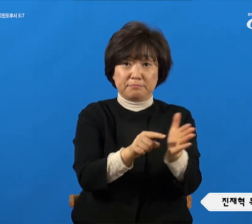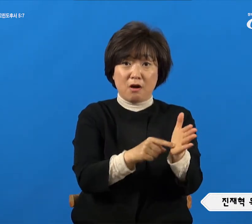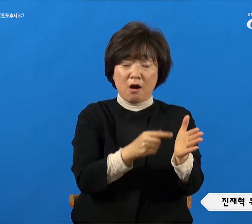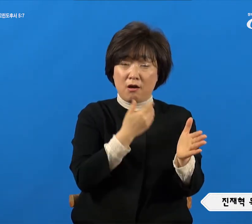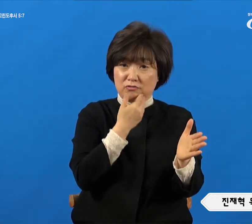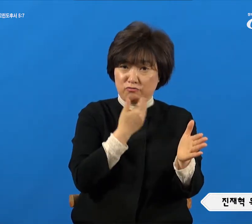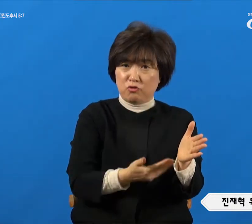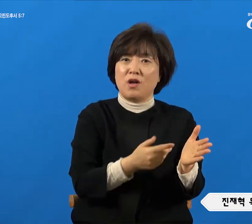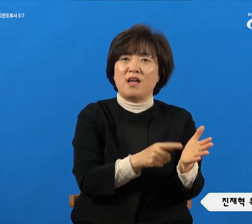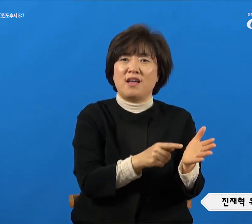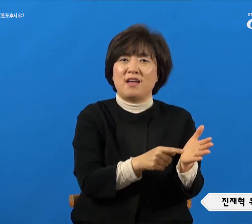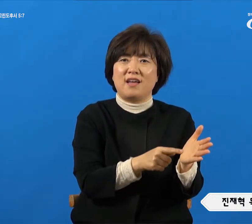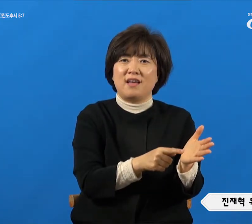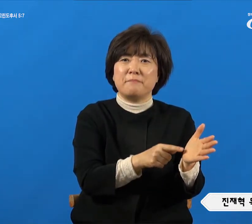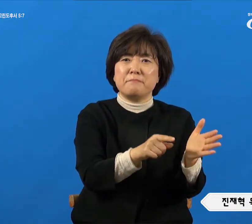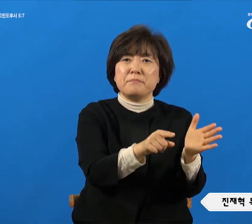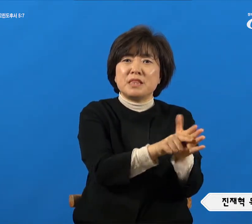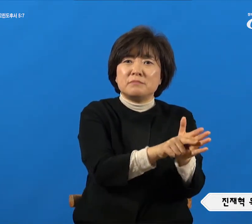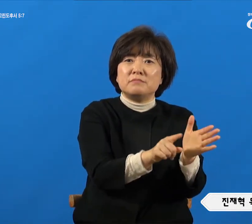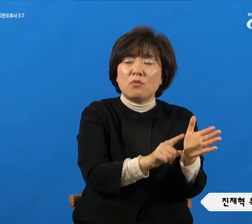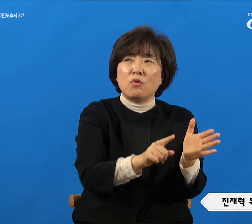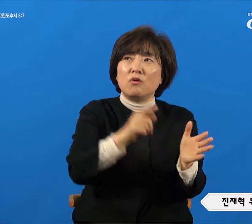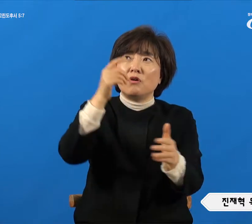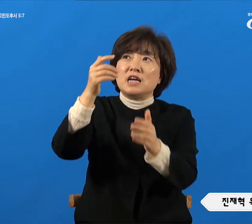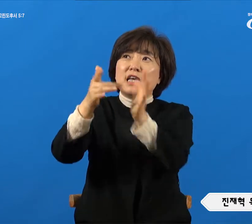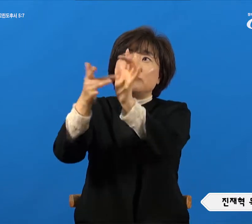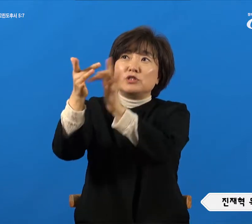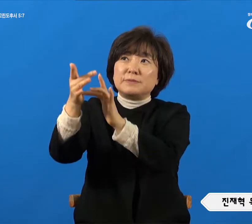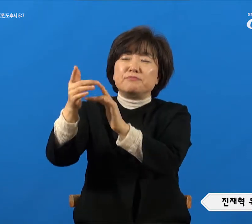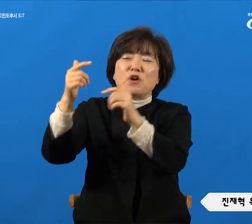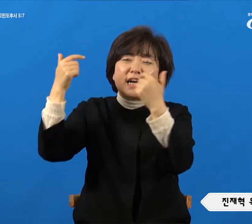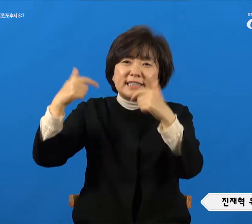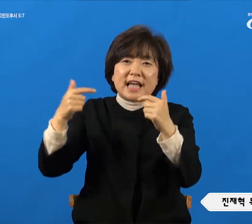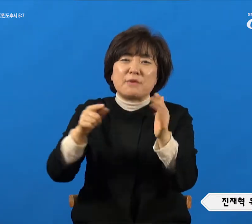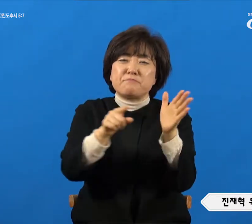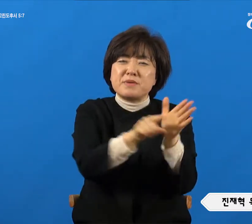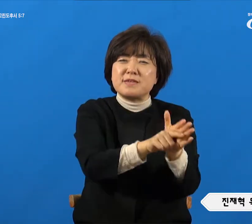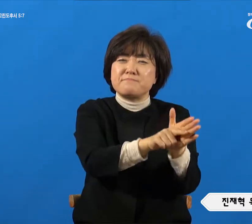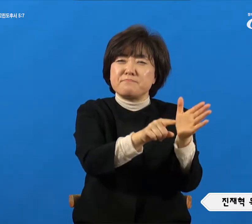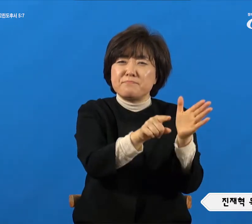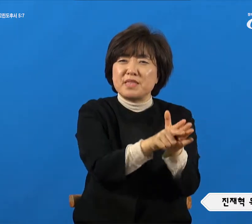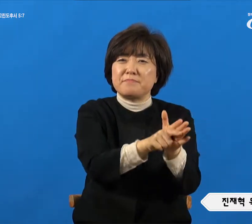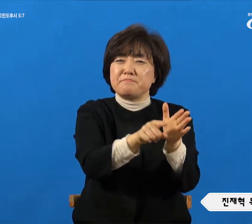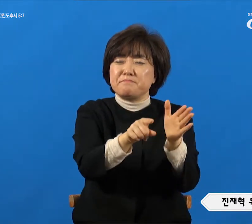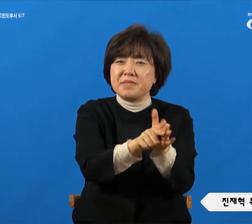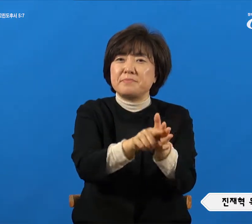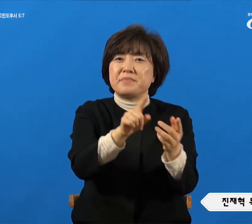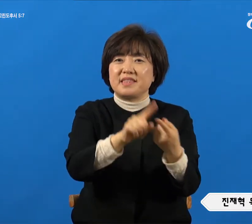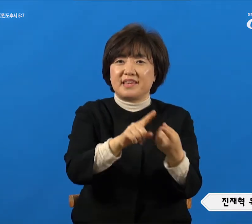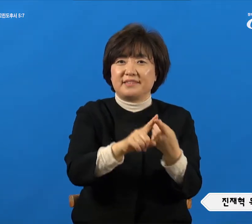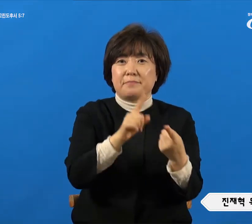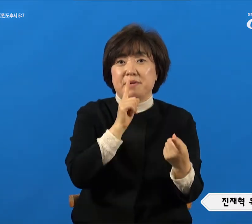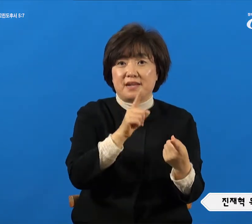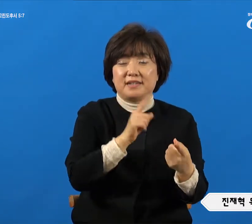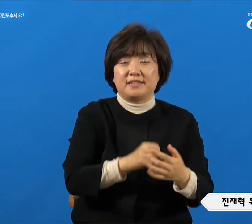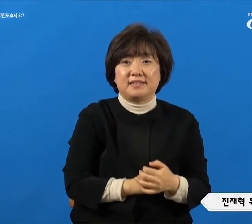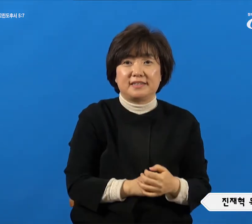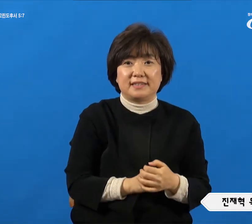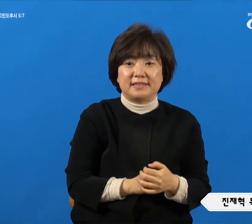얼마나 중요한가, 우리 주님께서도 계속해서 믿음에 관한 말씀을